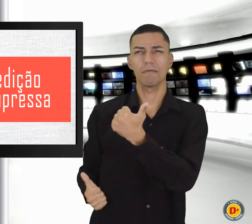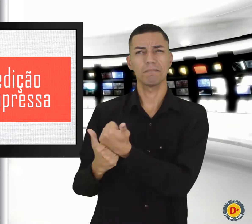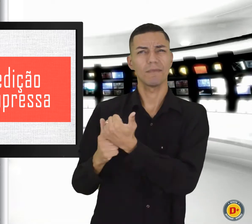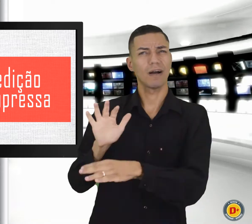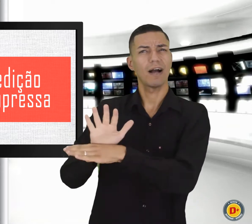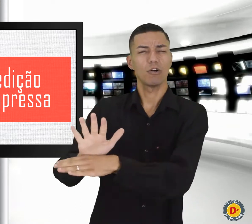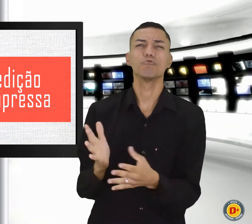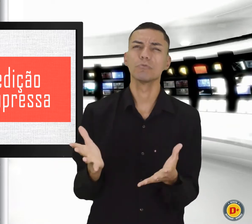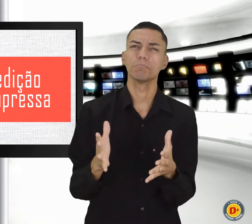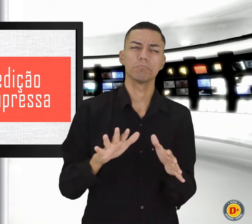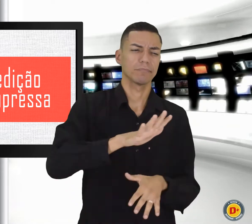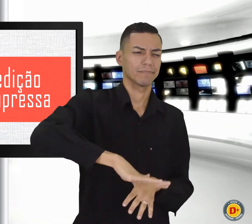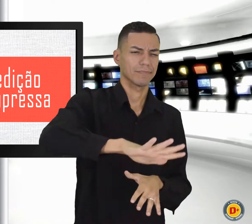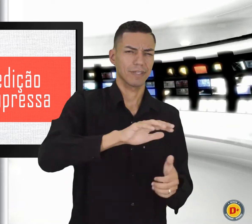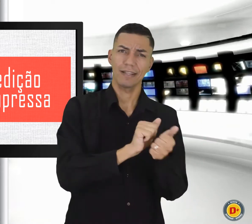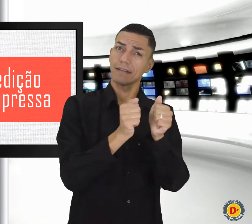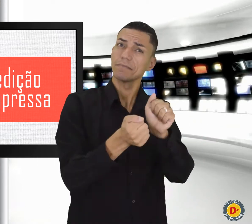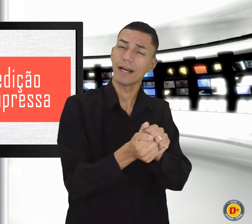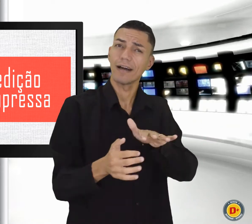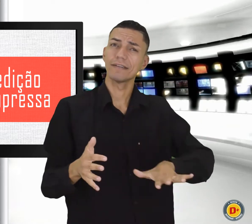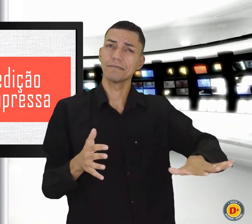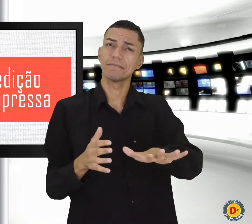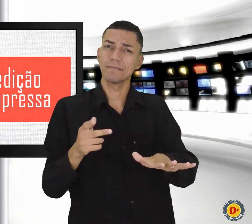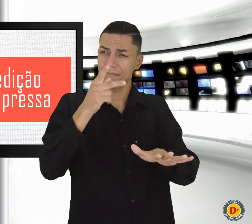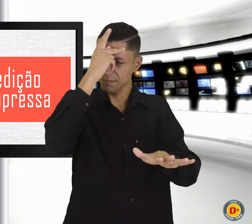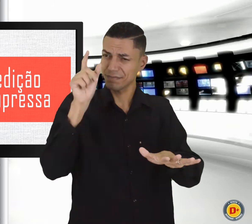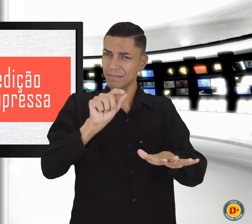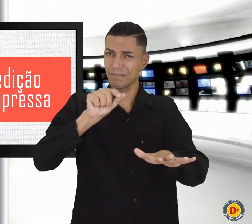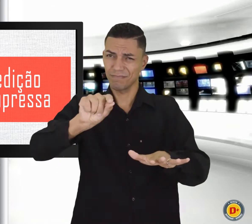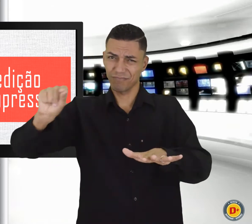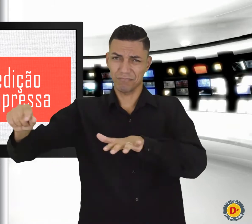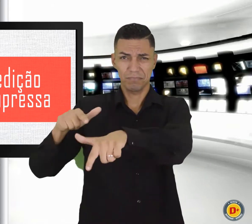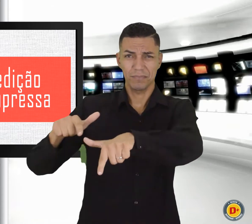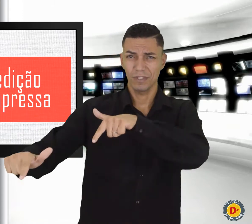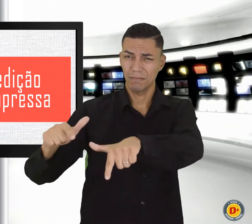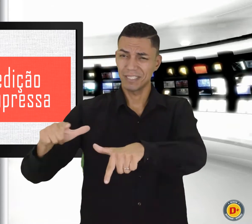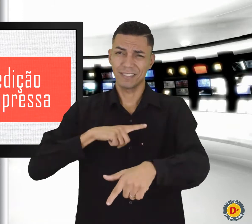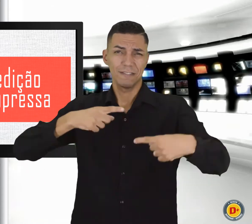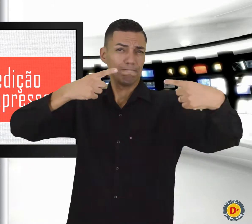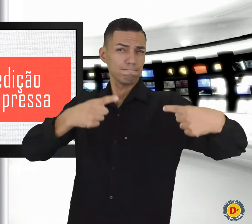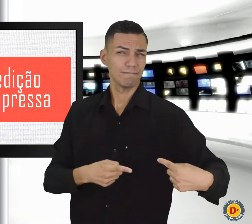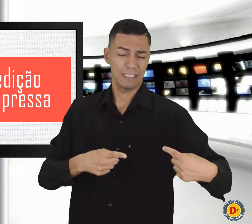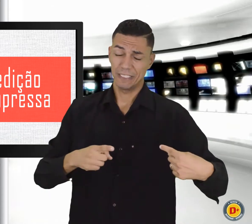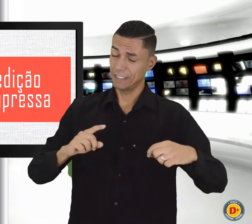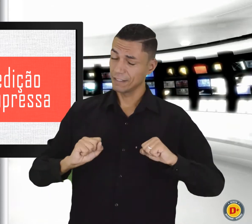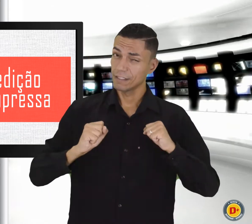inclusivos, trabalhadores cuja deficiência represente desafios mais significativos,